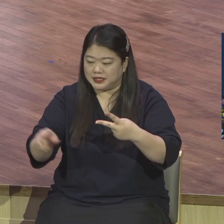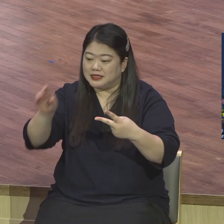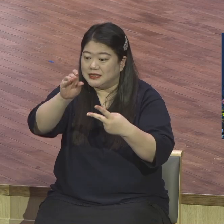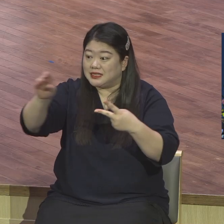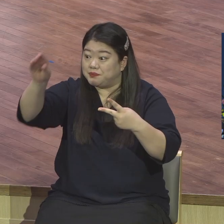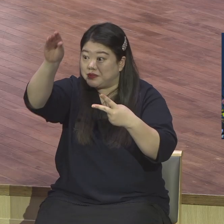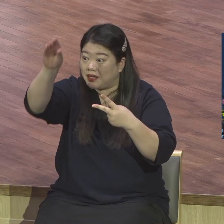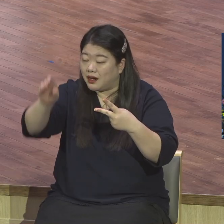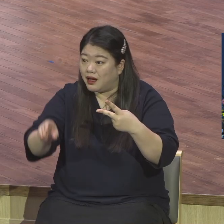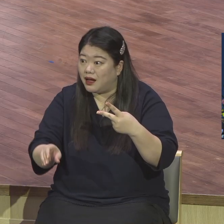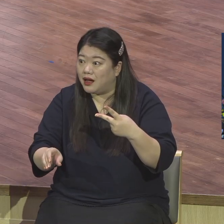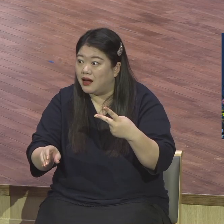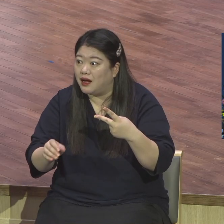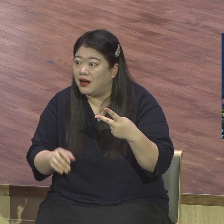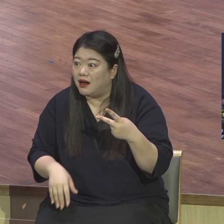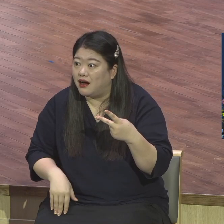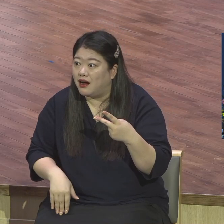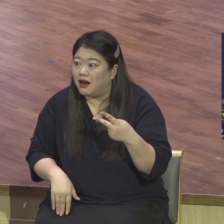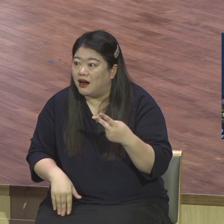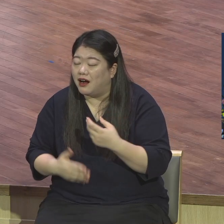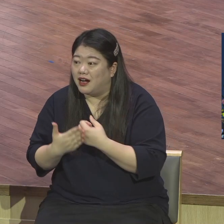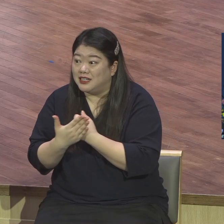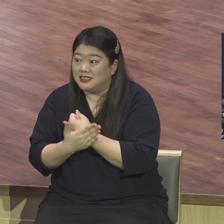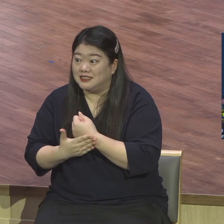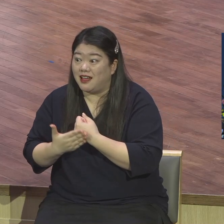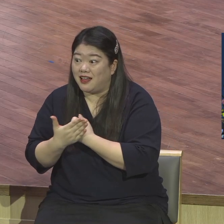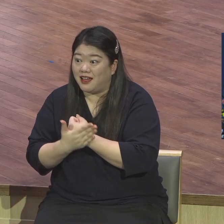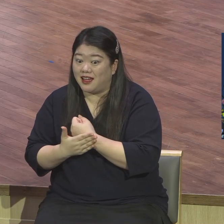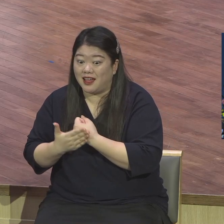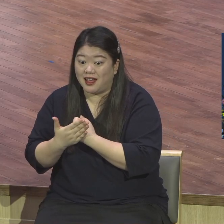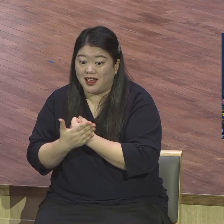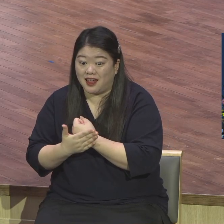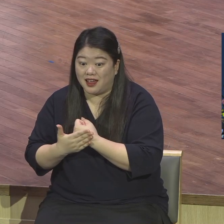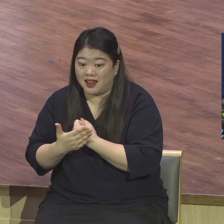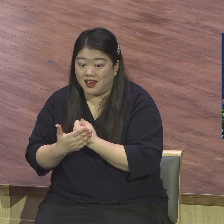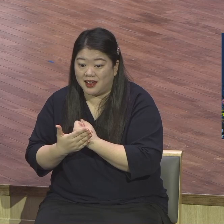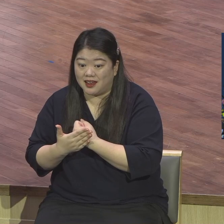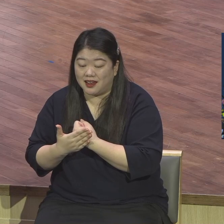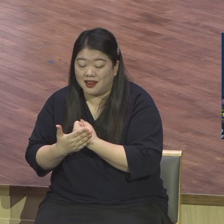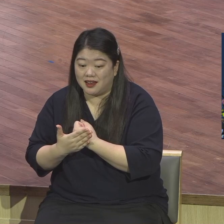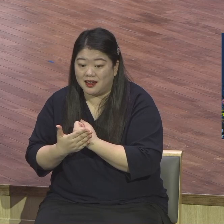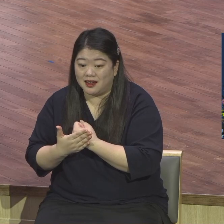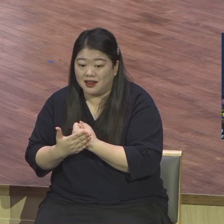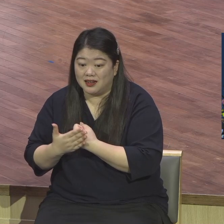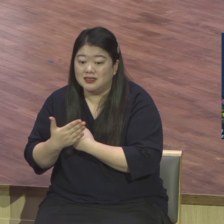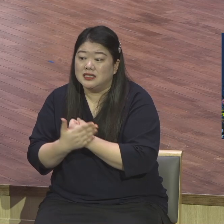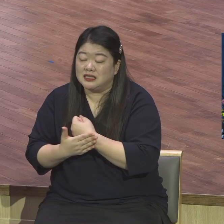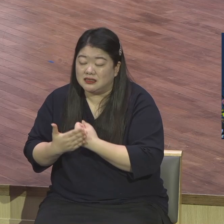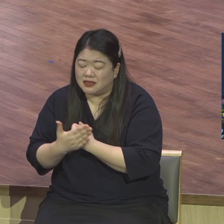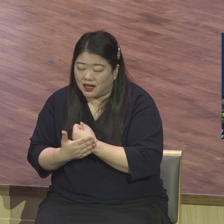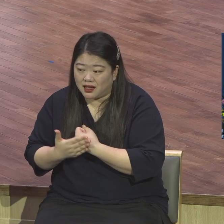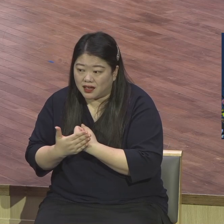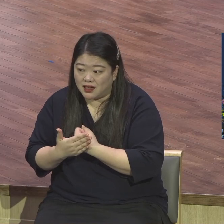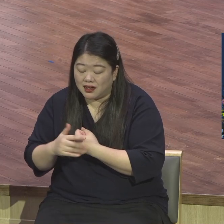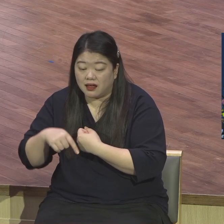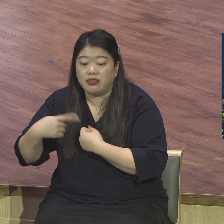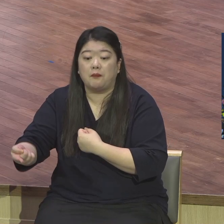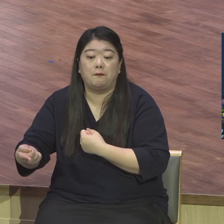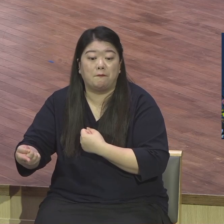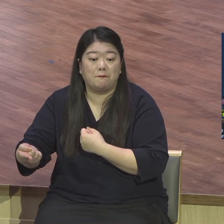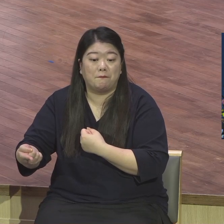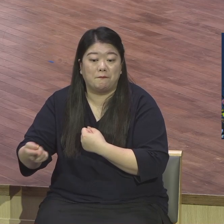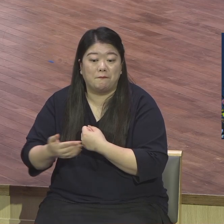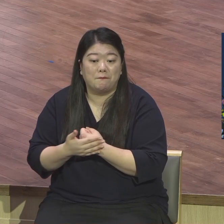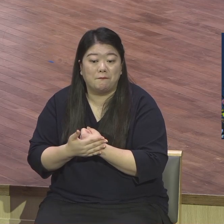구원시켜 주실 만큼 내가 존귀한 존재라는 겁니다. 예수님이 십자가